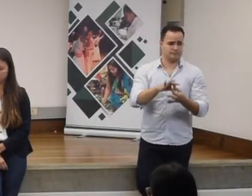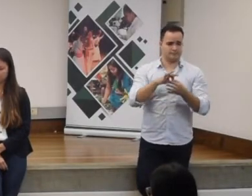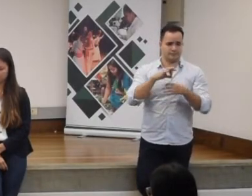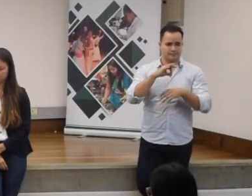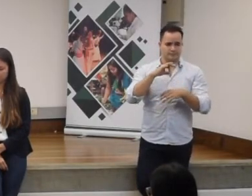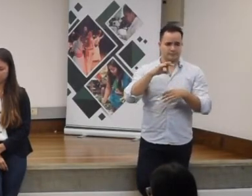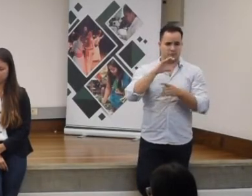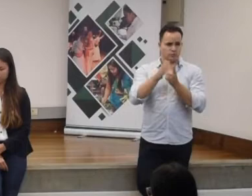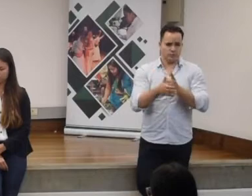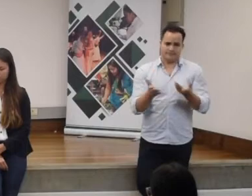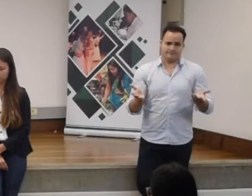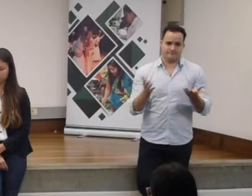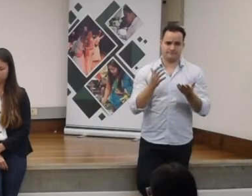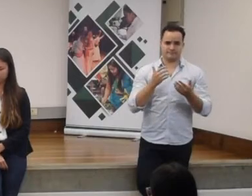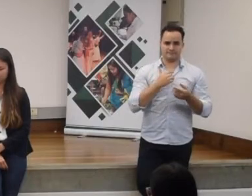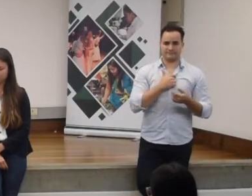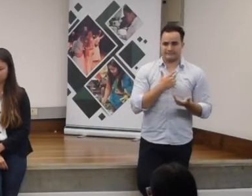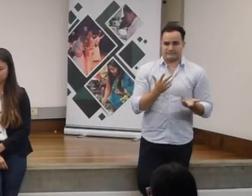no.